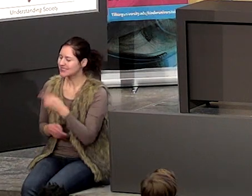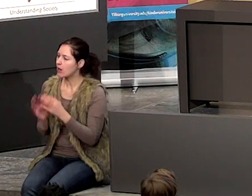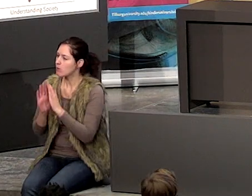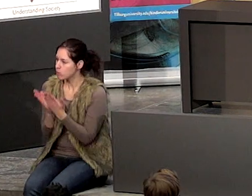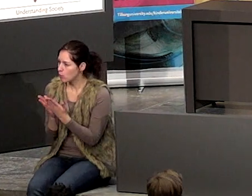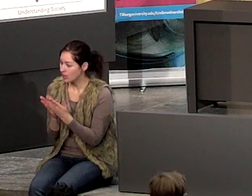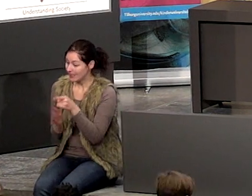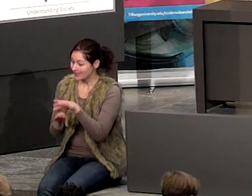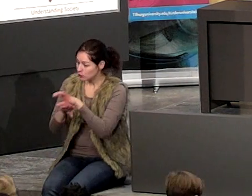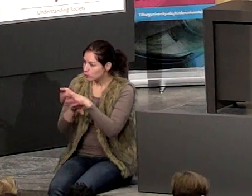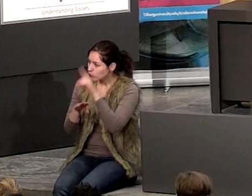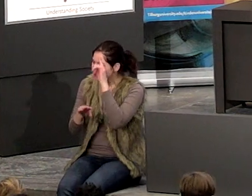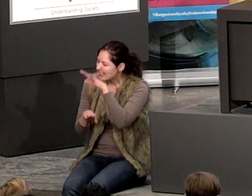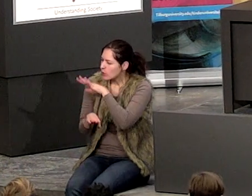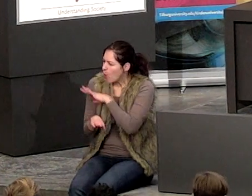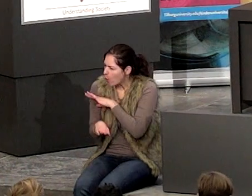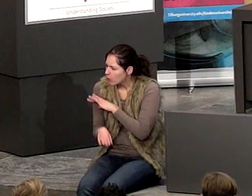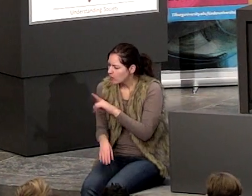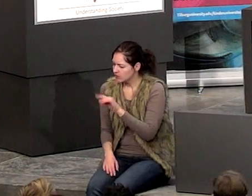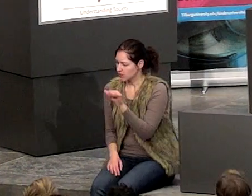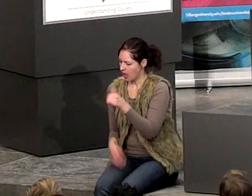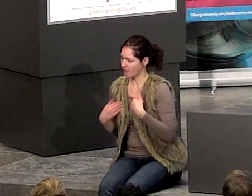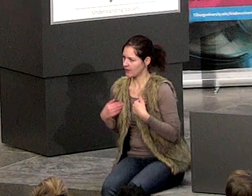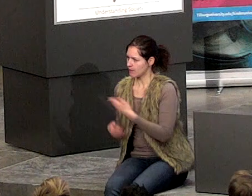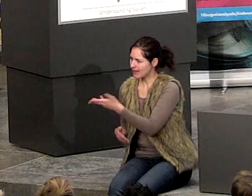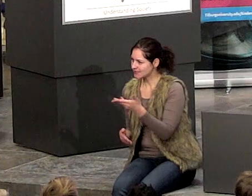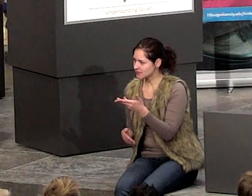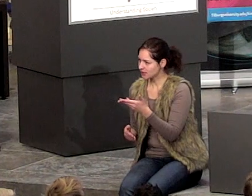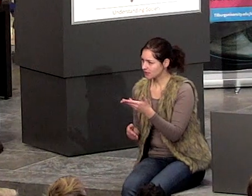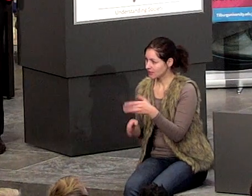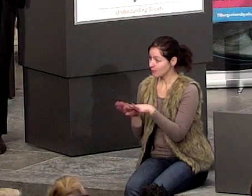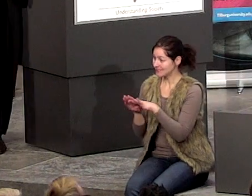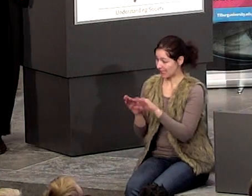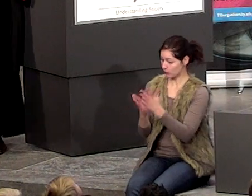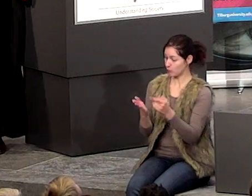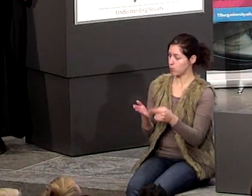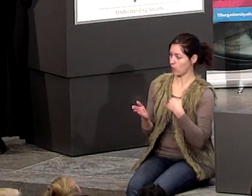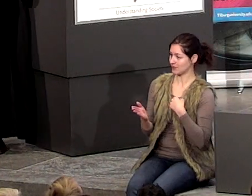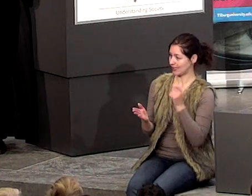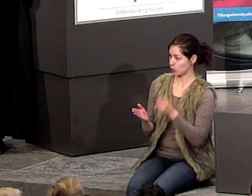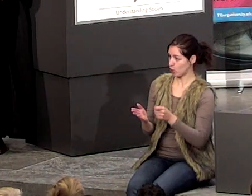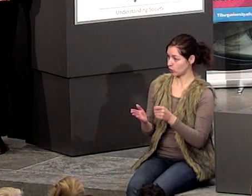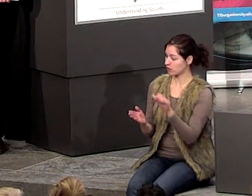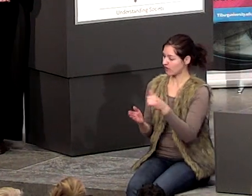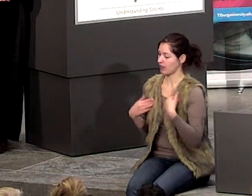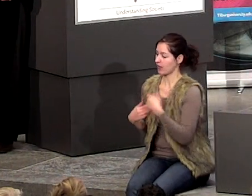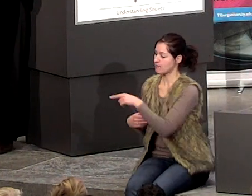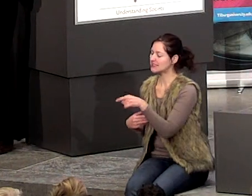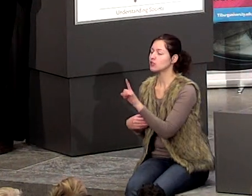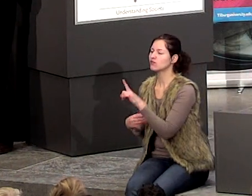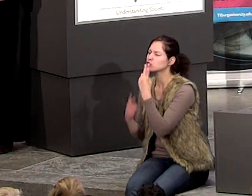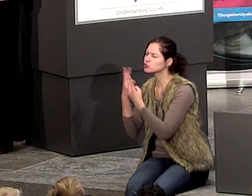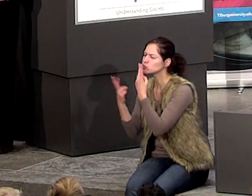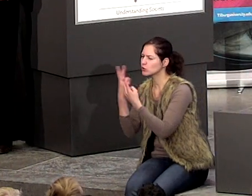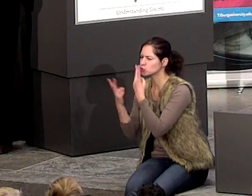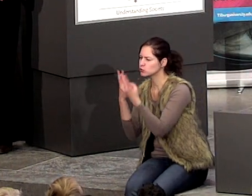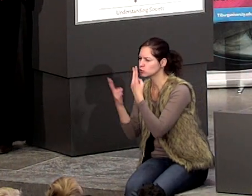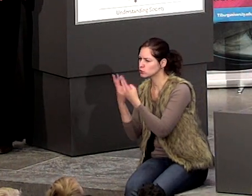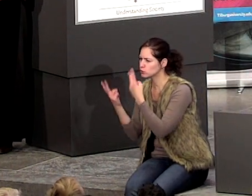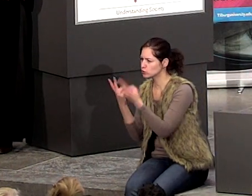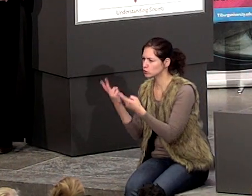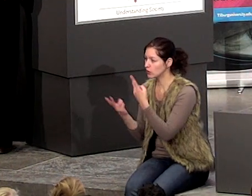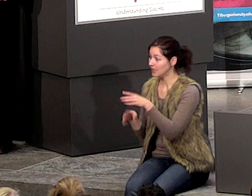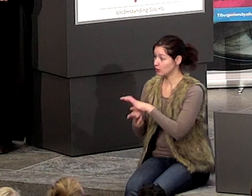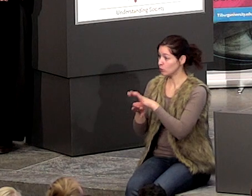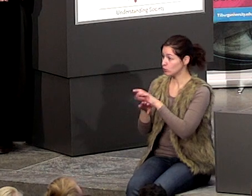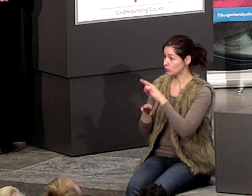Die computer weet ook wat andere mensen, voor die hetzelfde boek dat ik zoek, wat andere mensen gezocht hebben toen ze dat boek aan het zoeken waren. Dus die